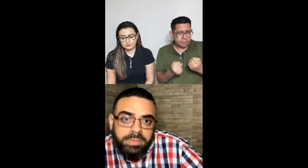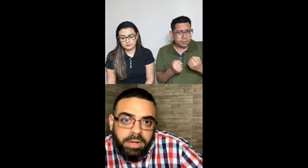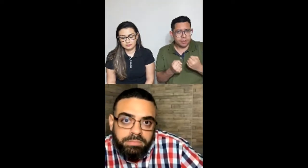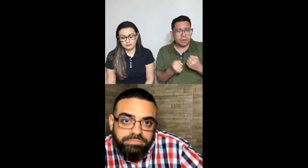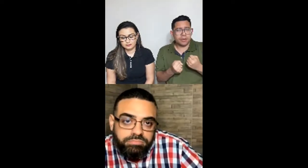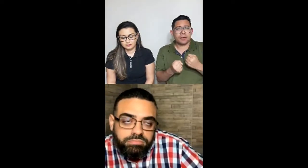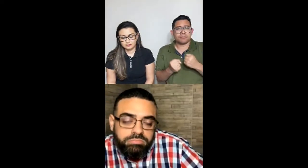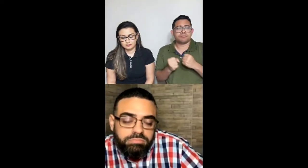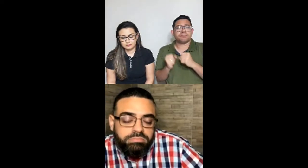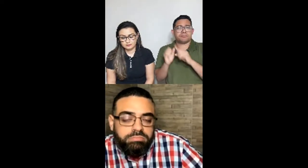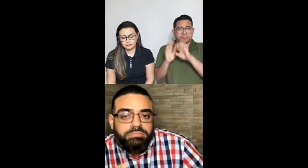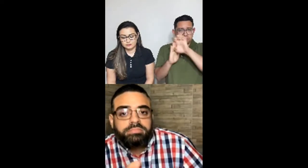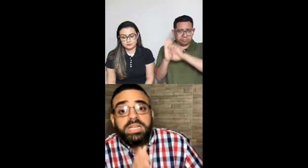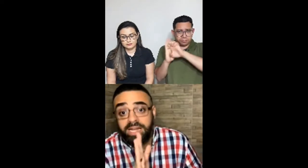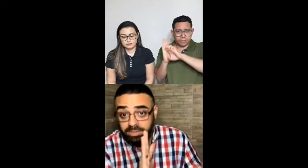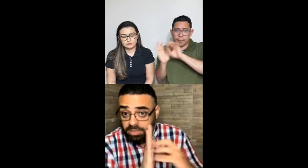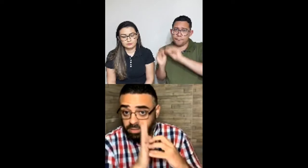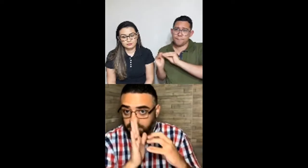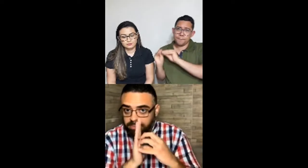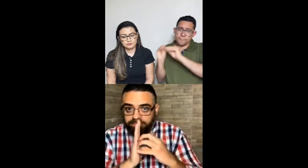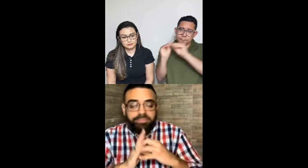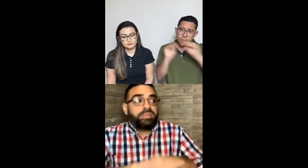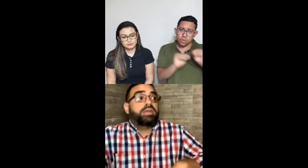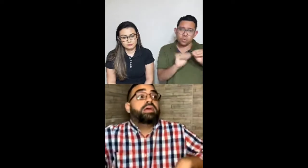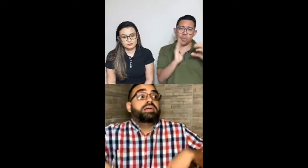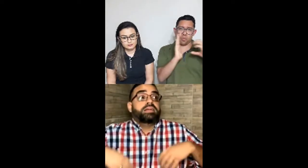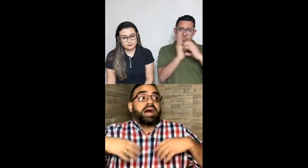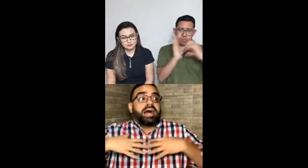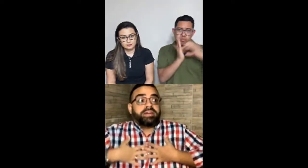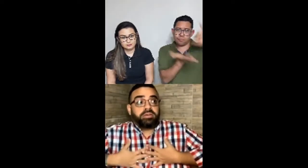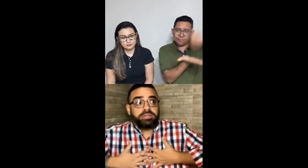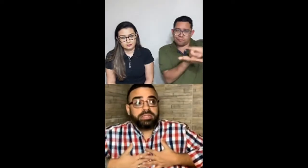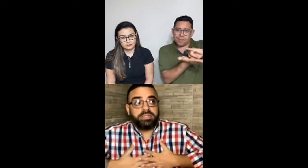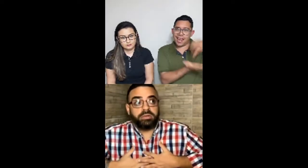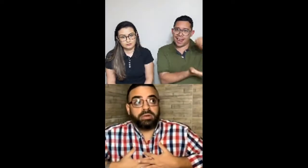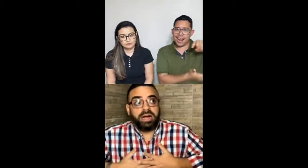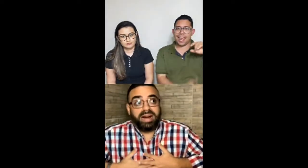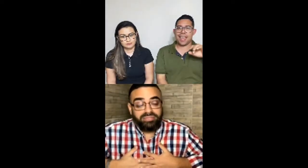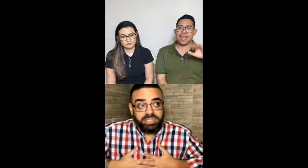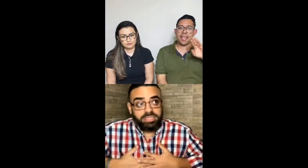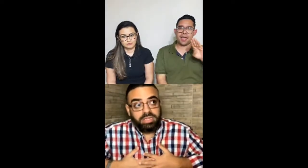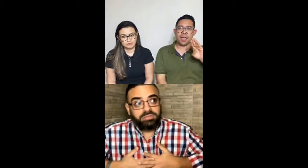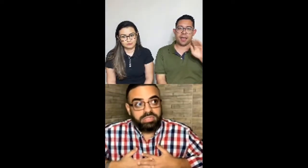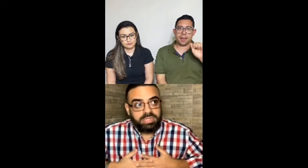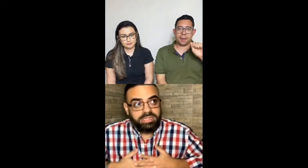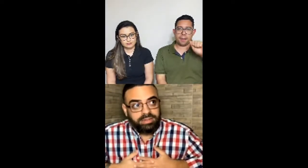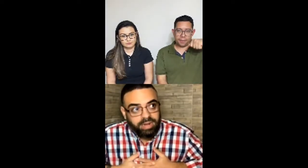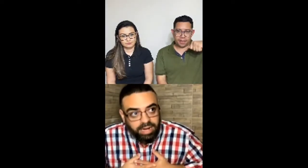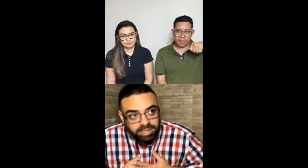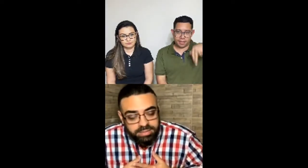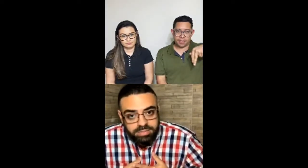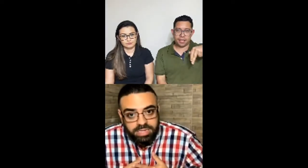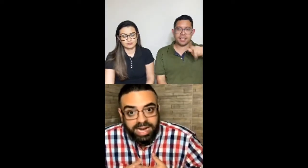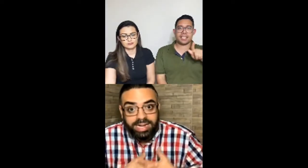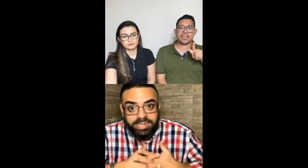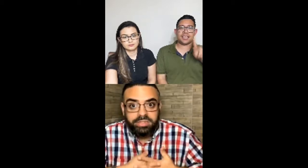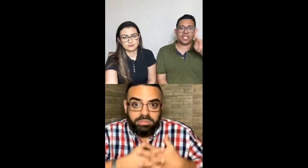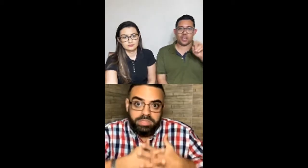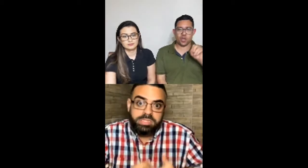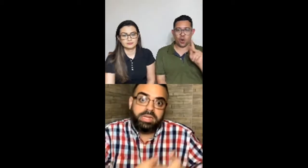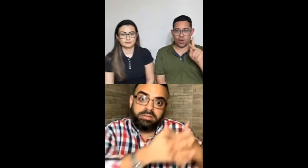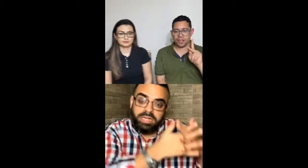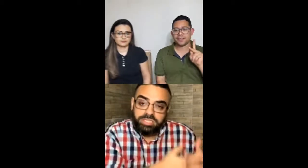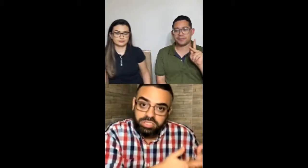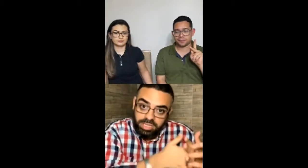capital. Aí foi plantando o ministério na capital, lá em Bangkok. Aí o